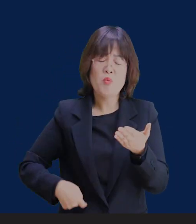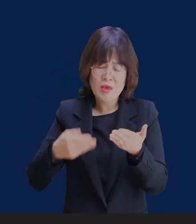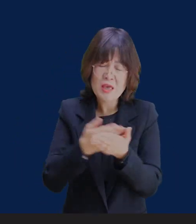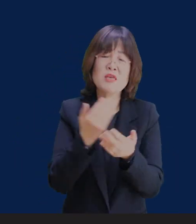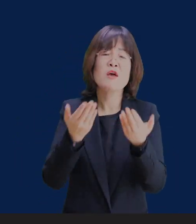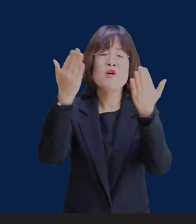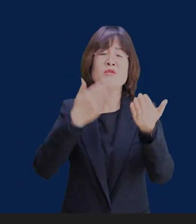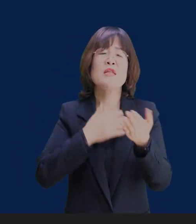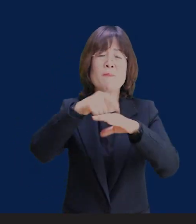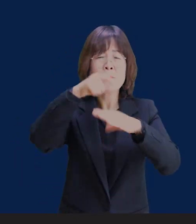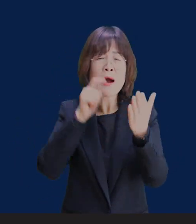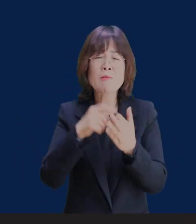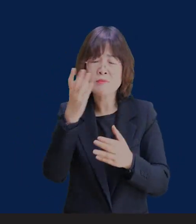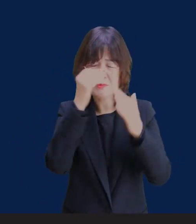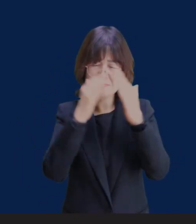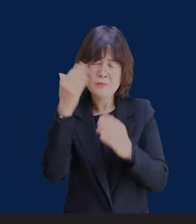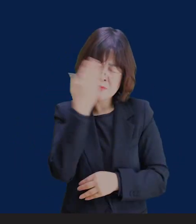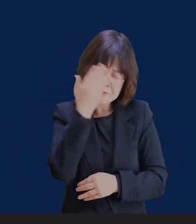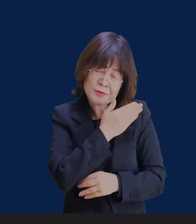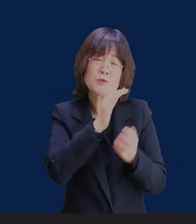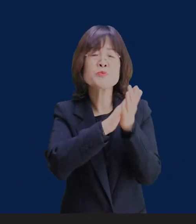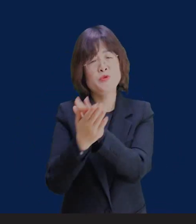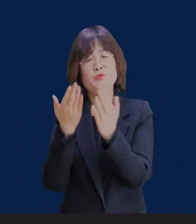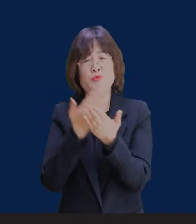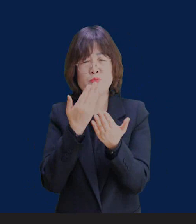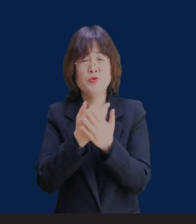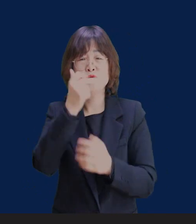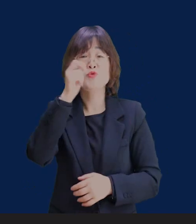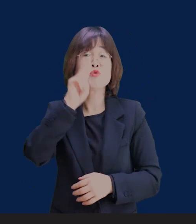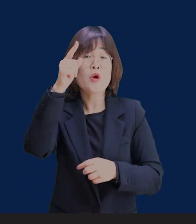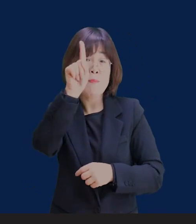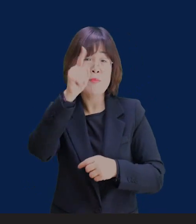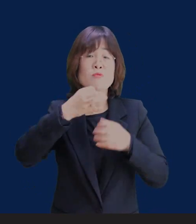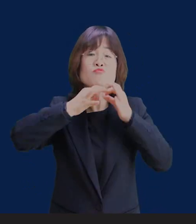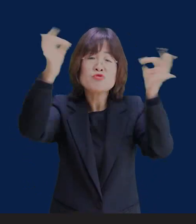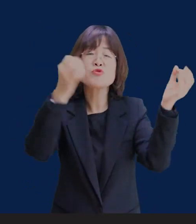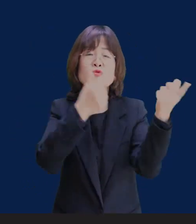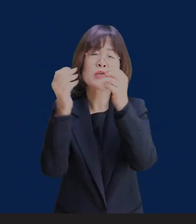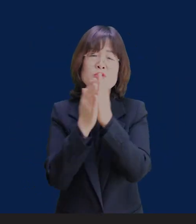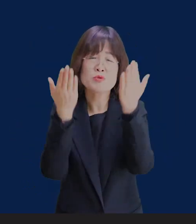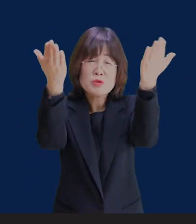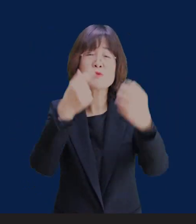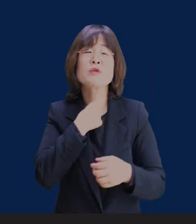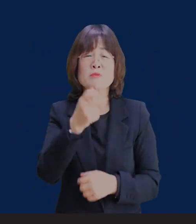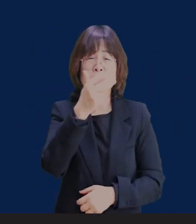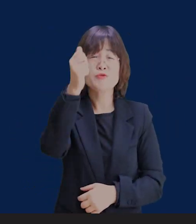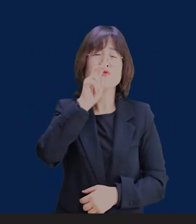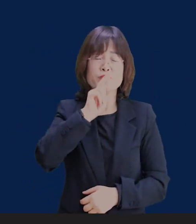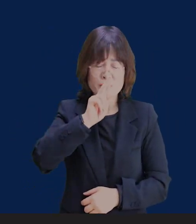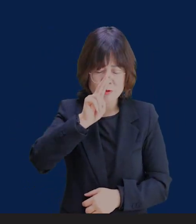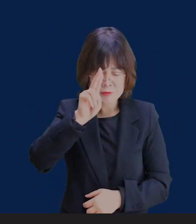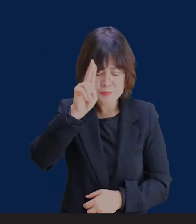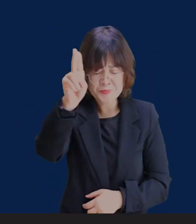돌아보며 주여 회개하오니 내 마음의 성전을 정결케 하여 주시옵소서. 주여 한번 부르짖고 기도하며